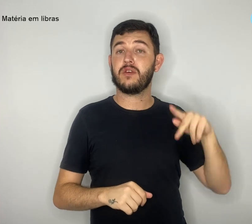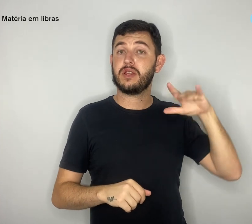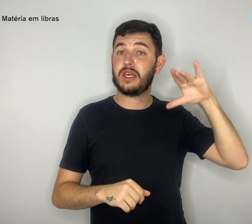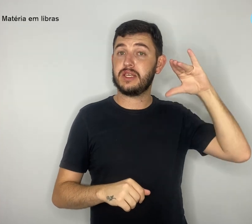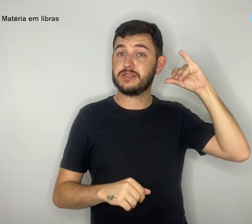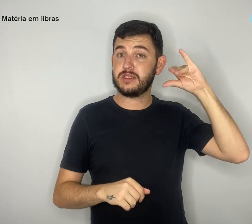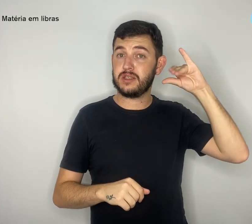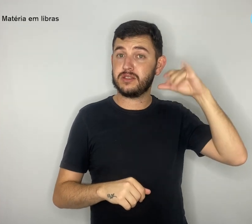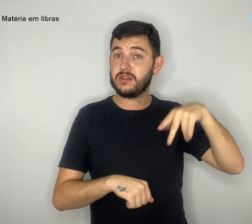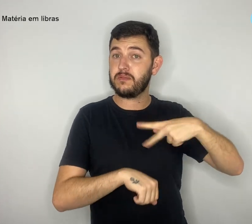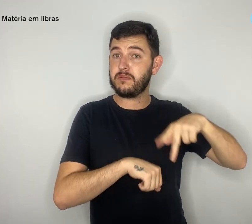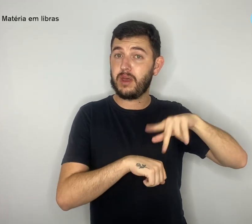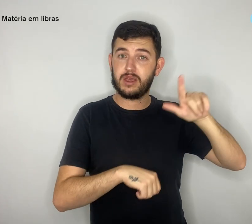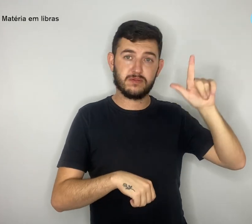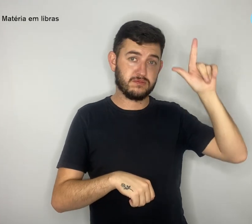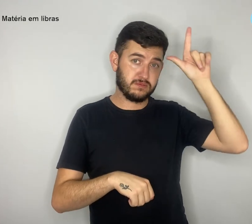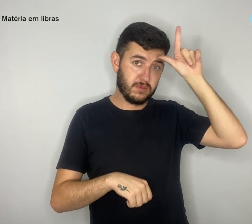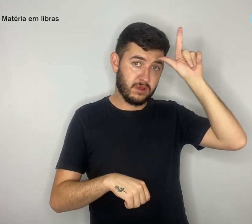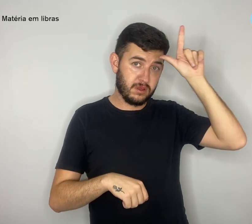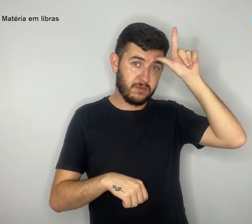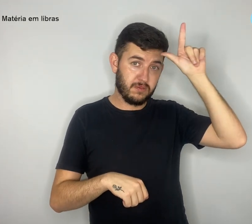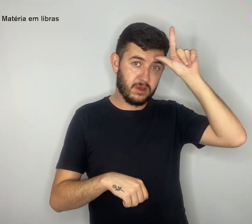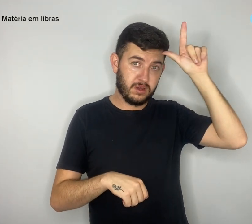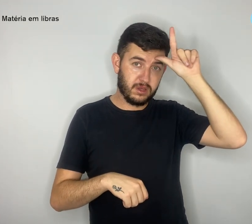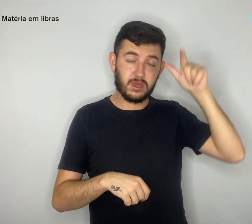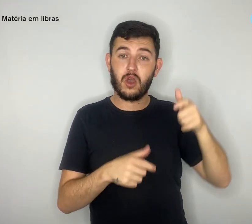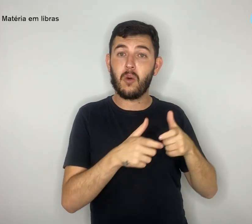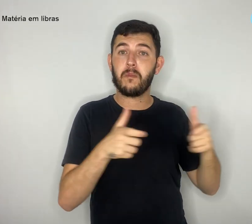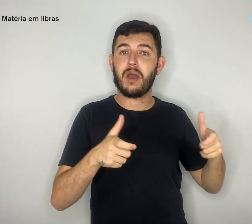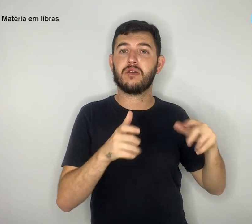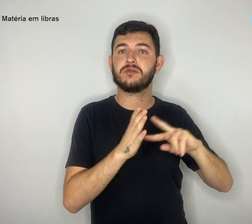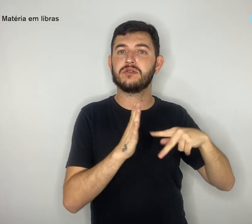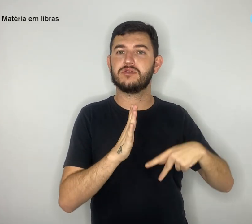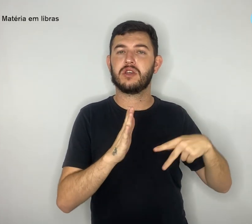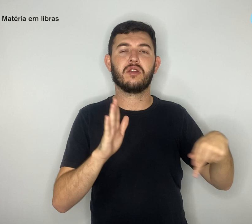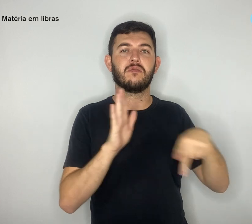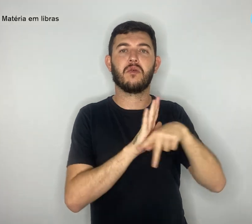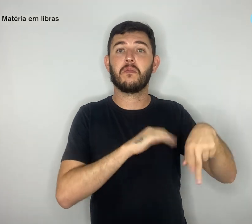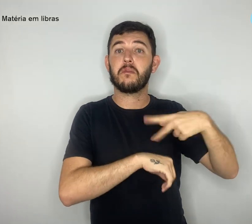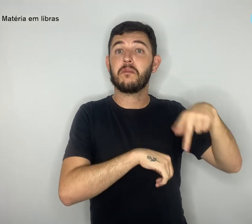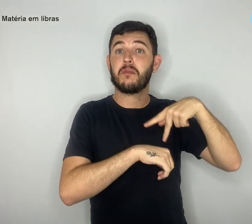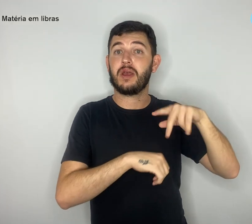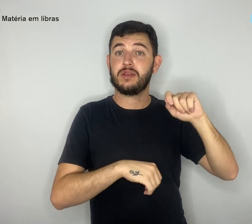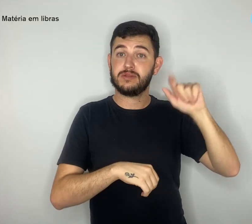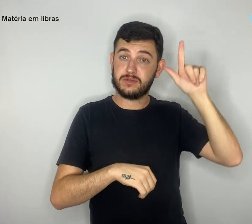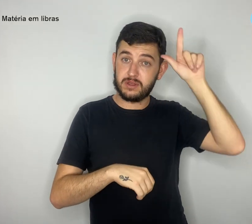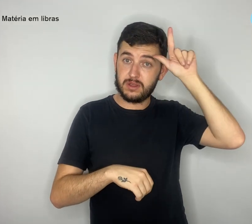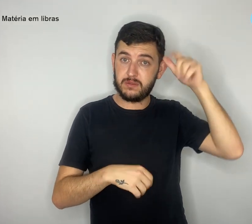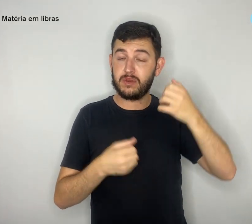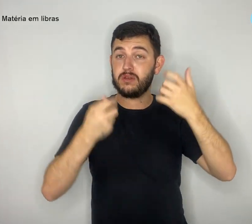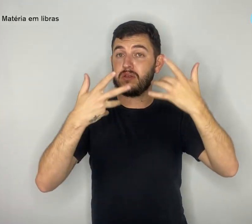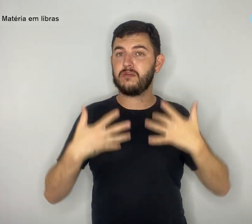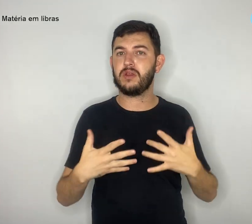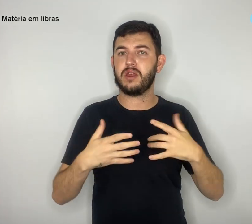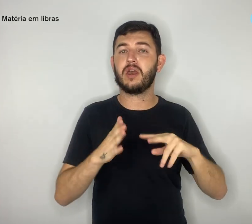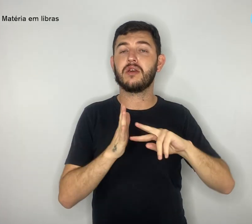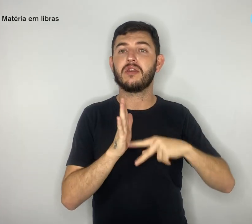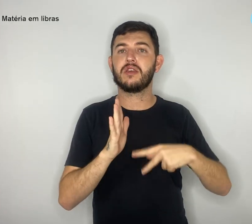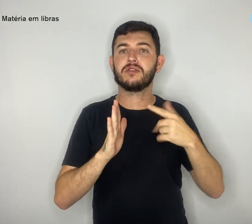da Alemanha, o maior sindicato do país, informa que os sindicatos alemães têm ajudado